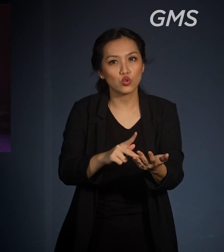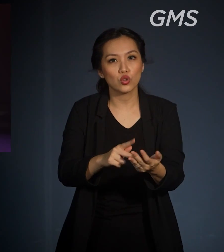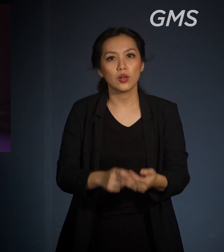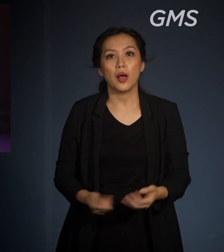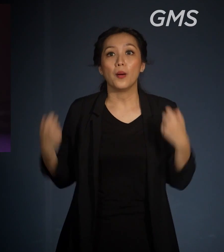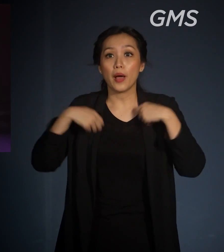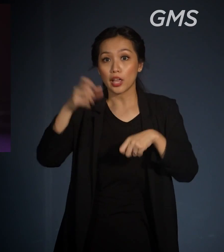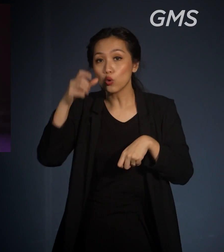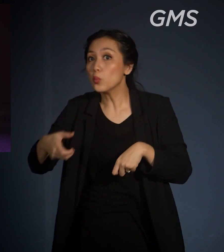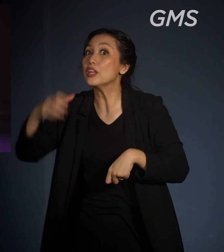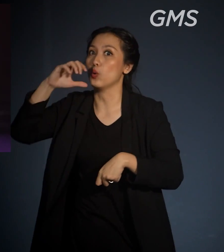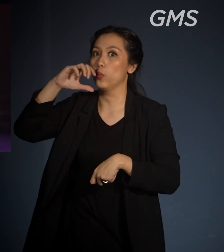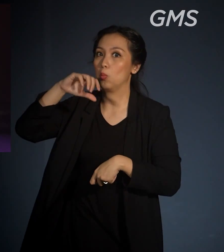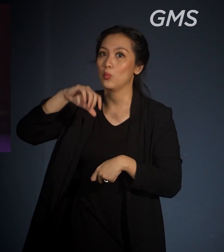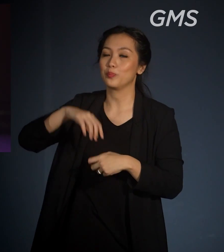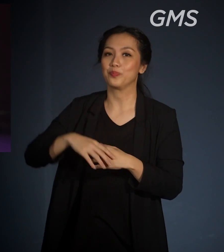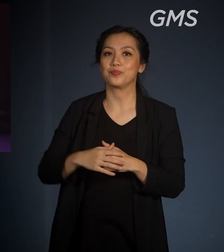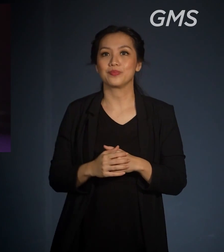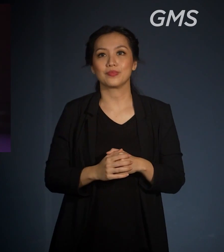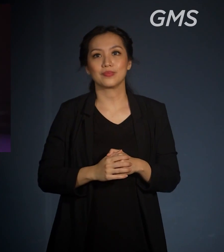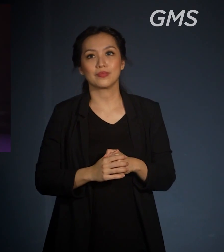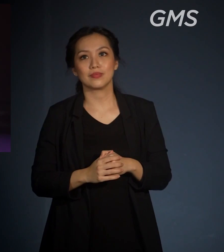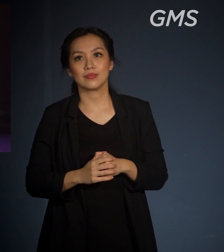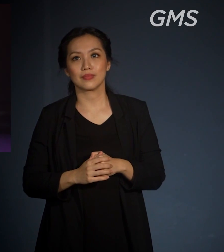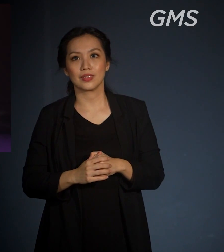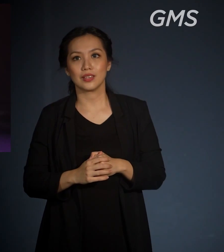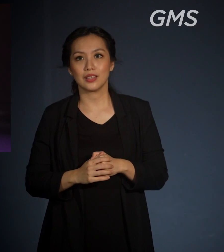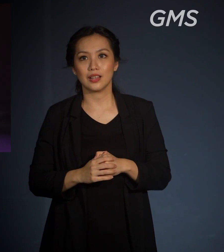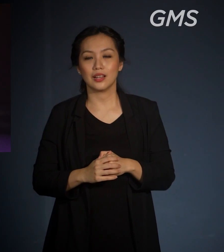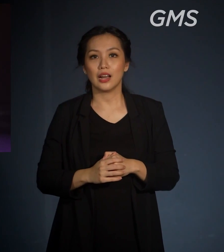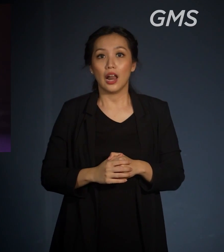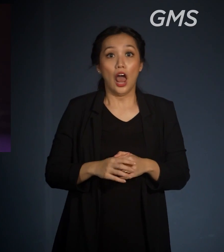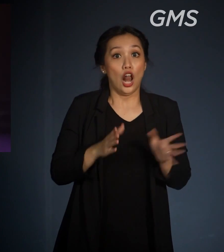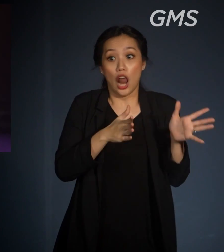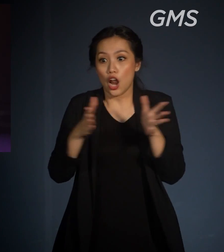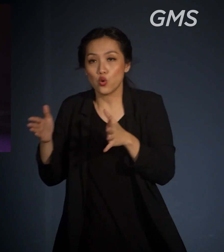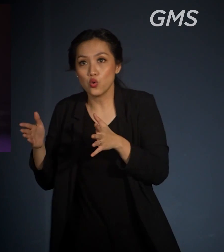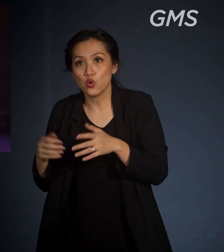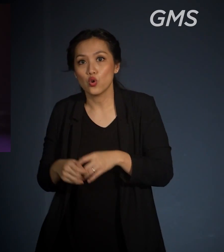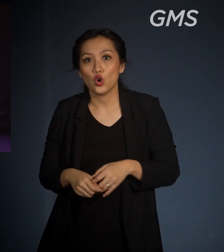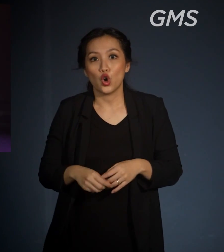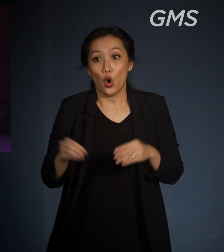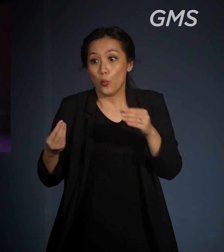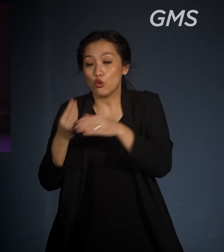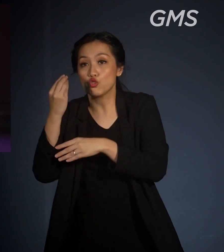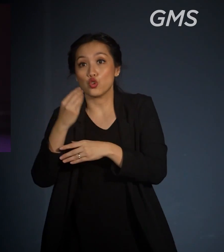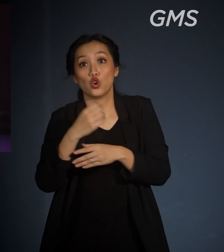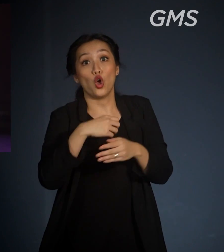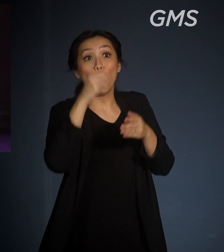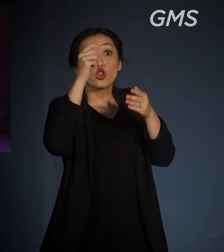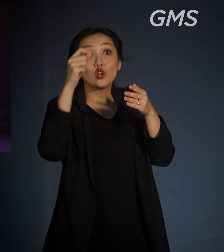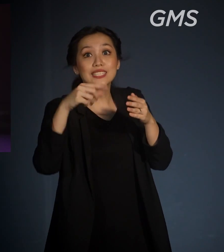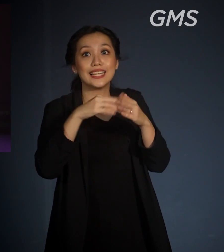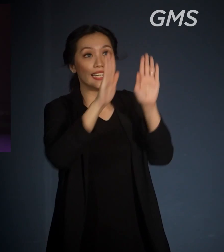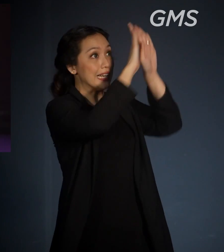Dan akhirnya, saudara, muncul tangan, bikin tulisan, mene tekel urfasin. Apa